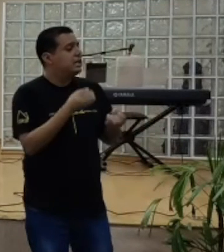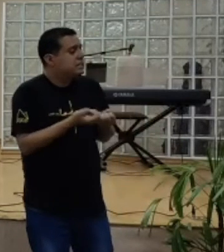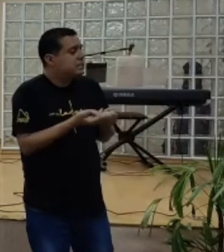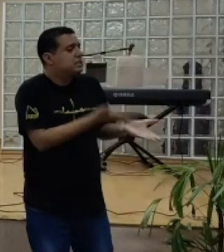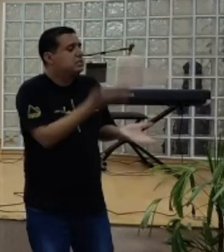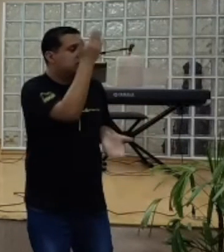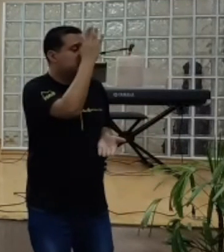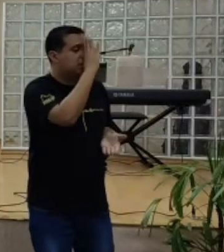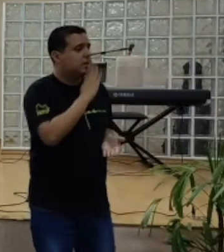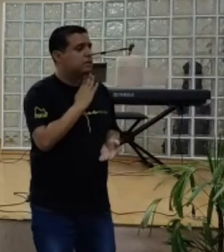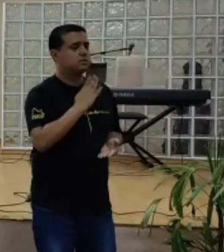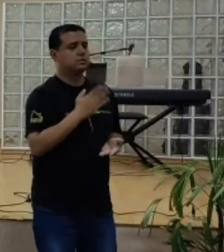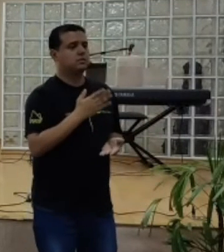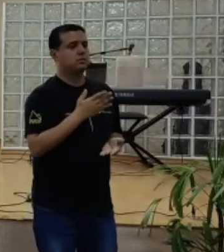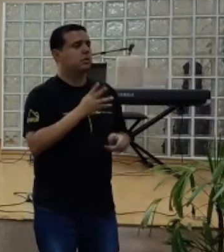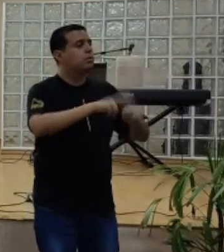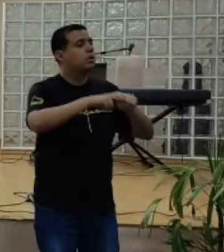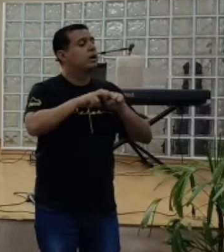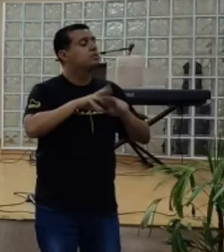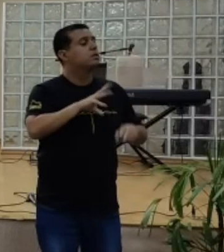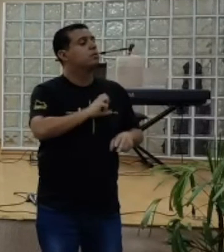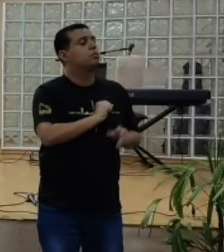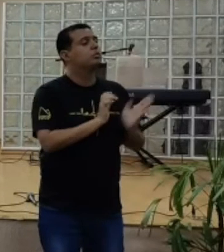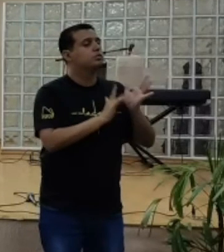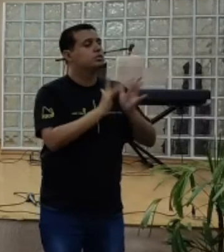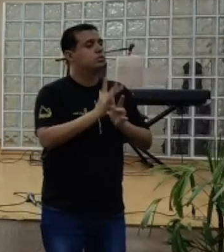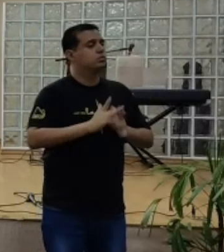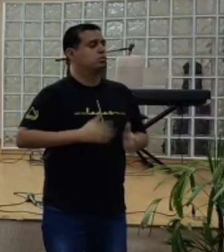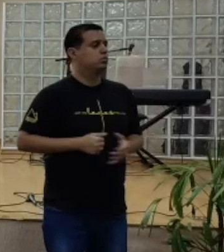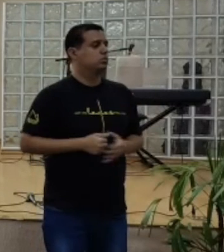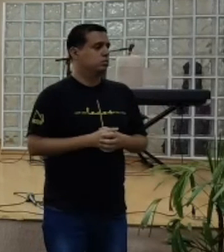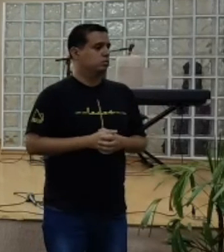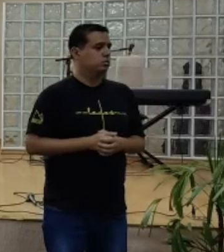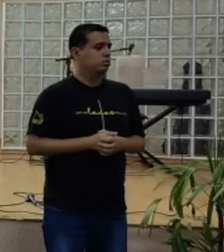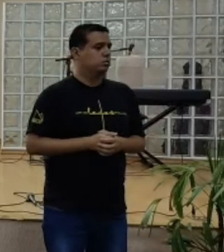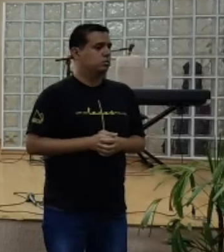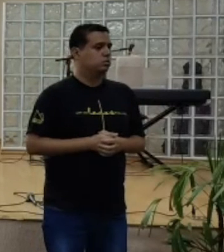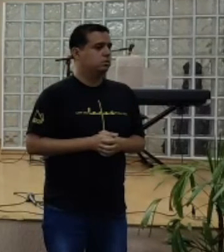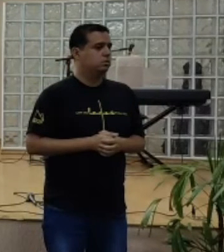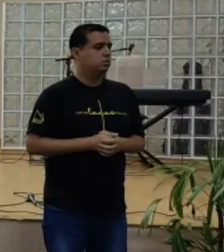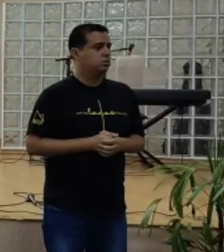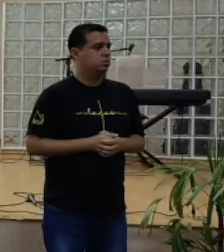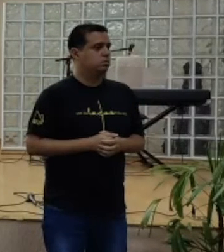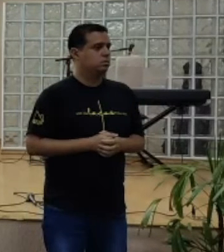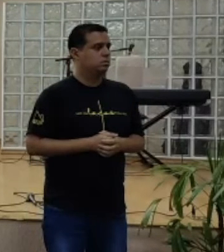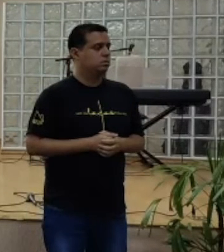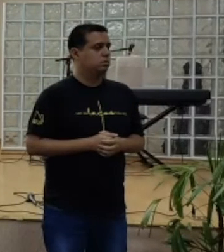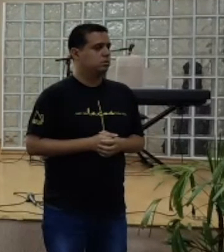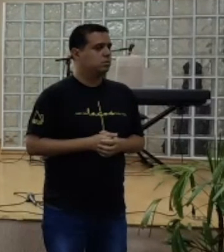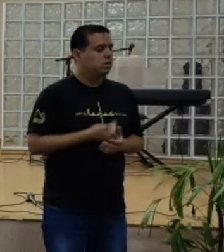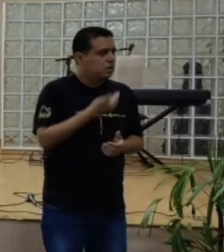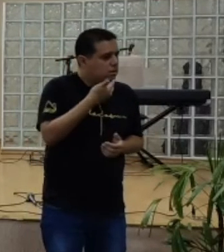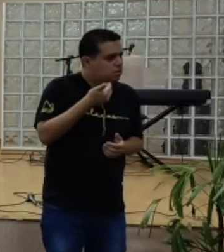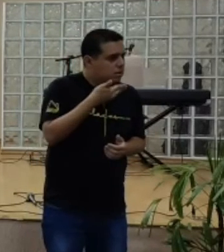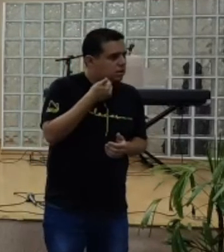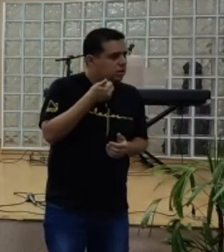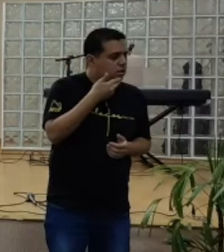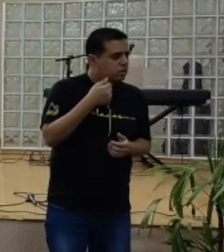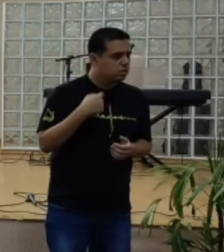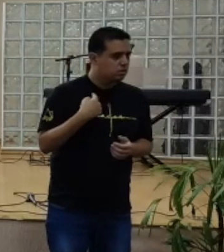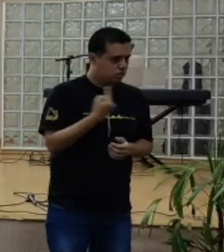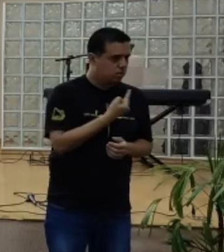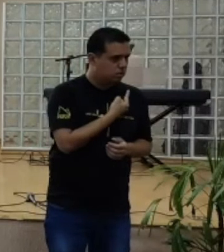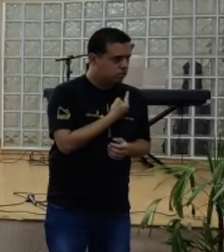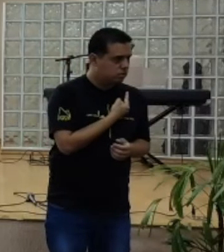por amor de Cristo. Eu acho que não fácil para nós, não fácil